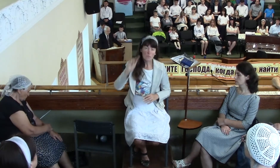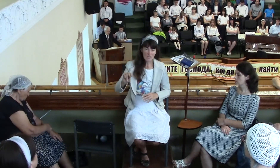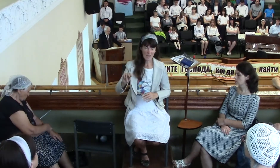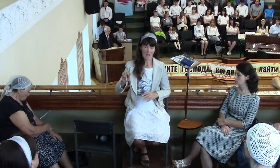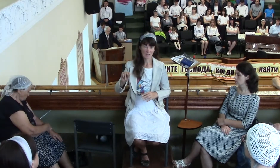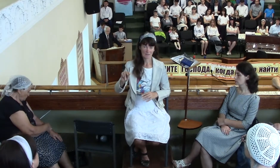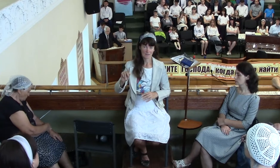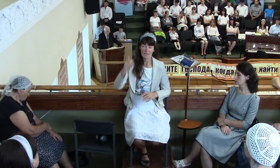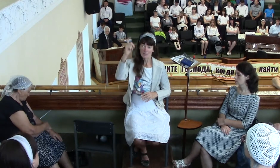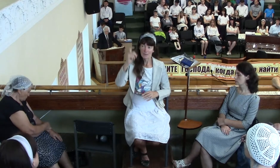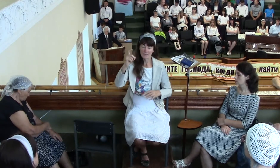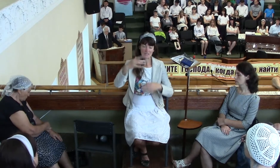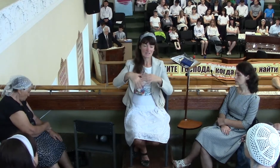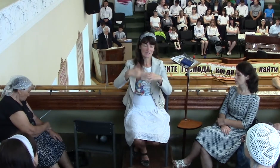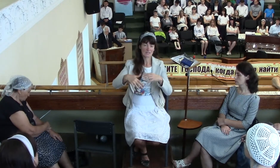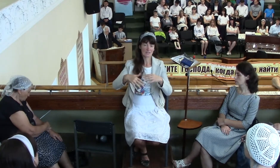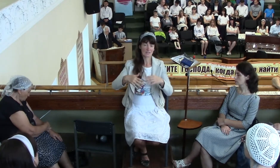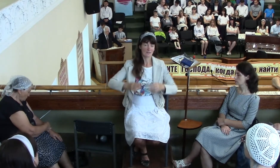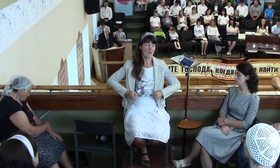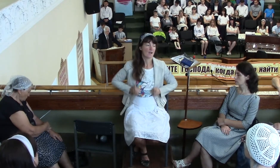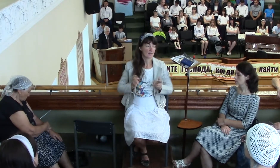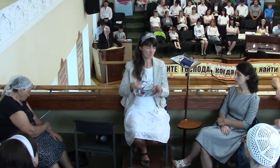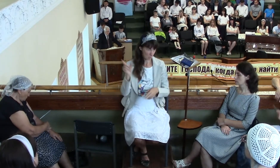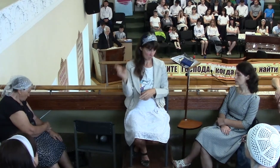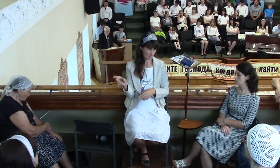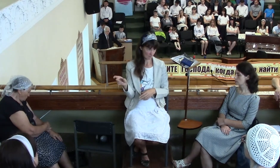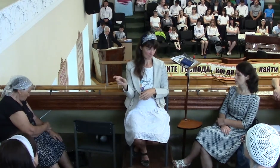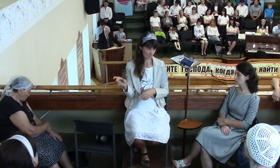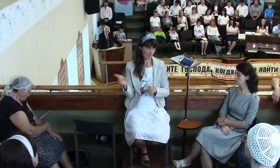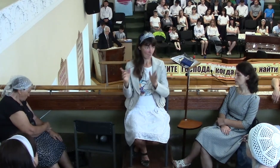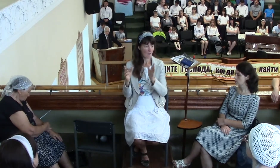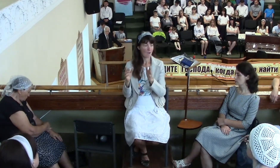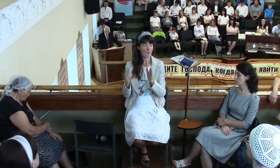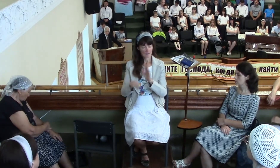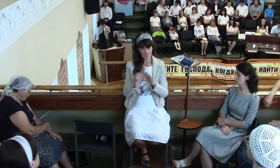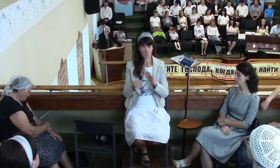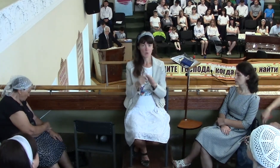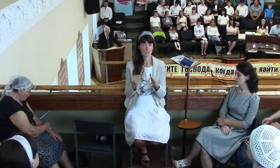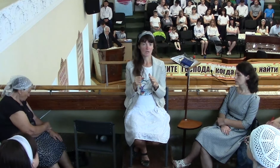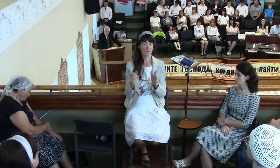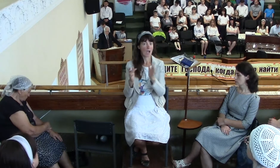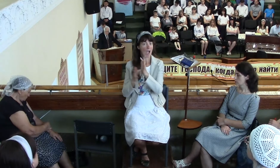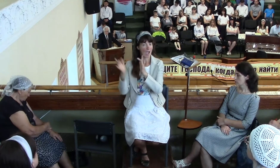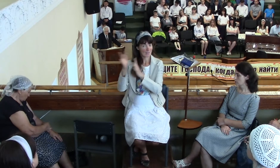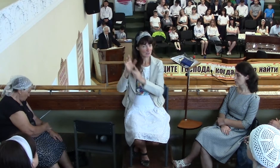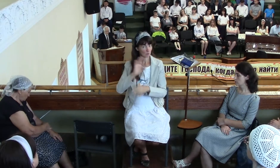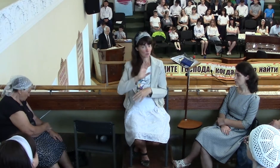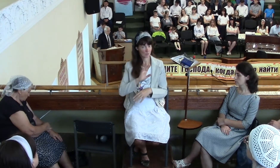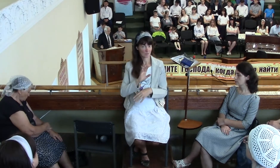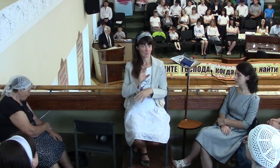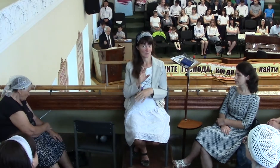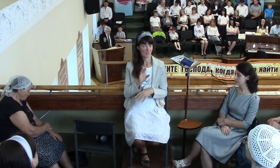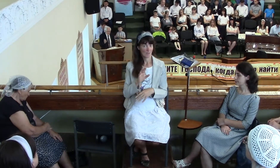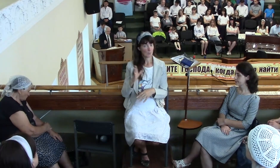разбойников, но он не стал разбойником в душе, он оставался верным. Друзья, меня